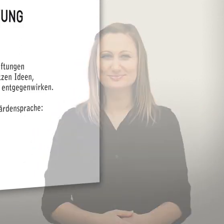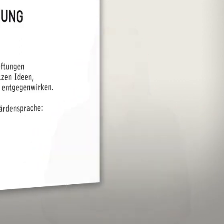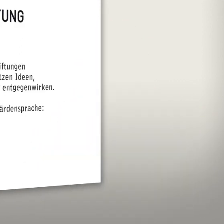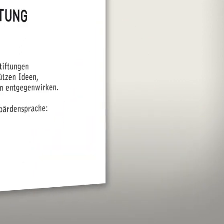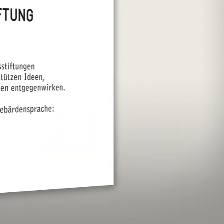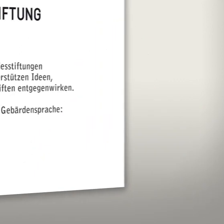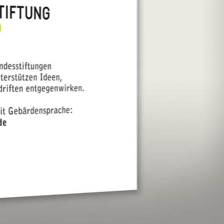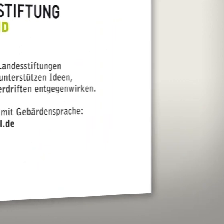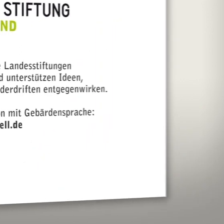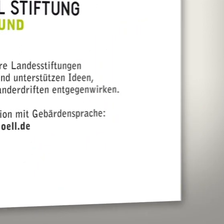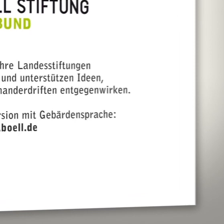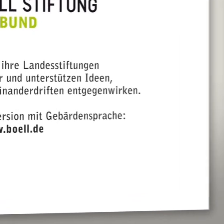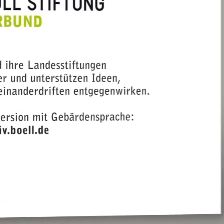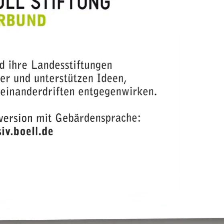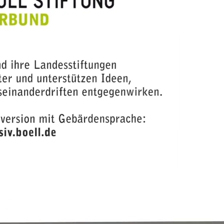Untertitelung.